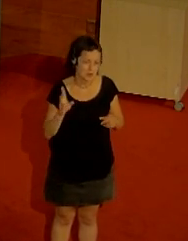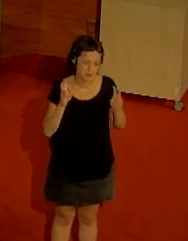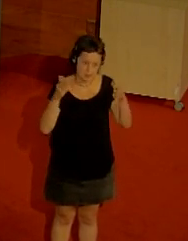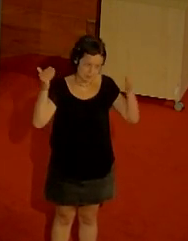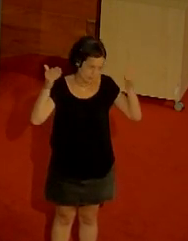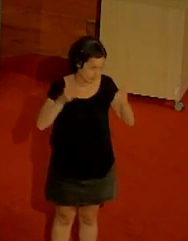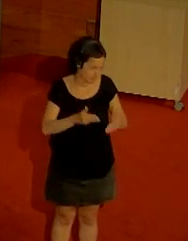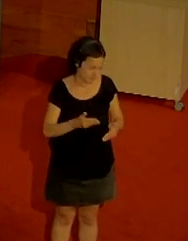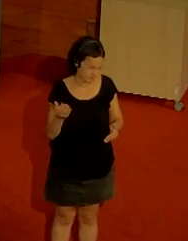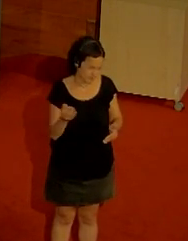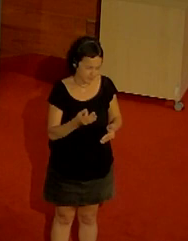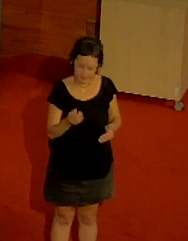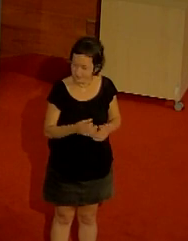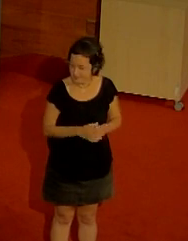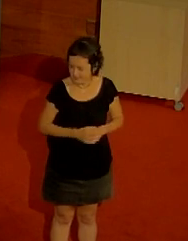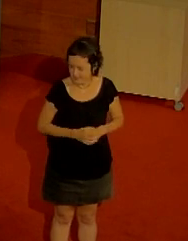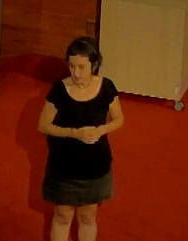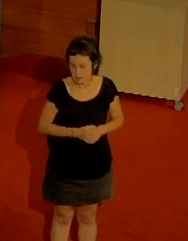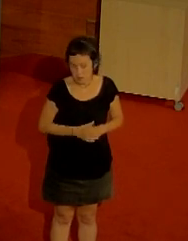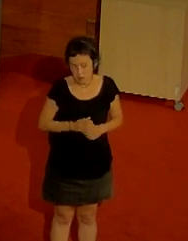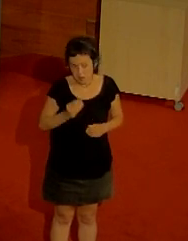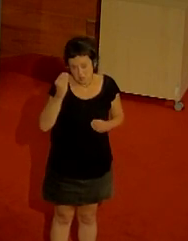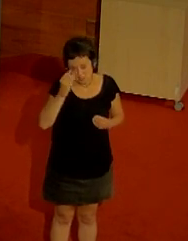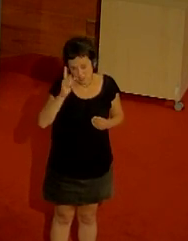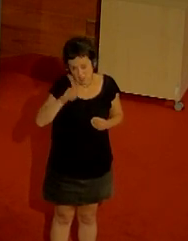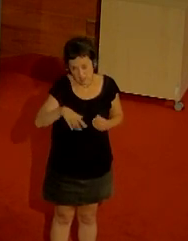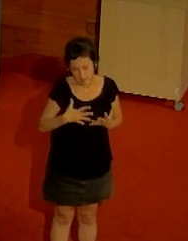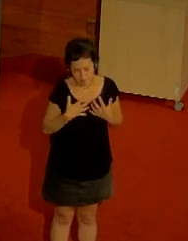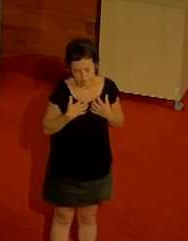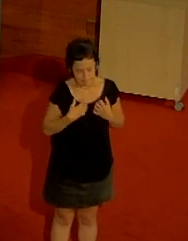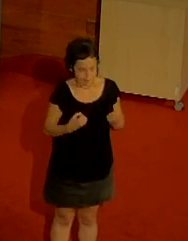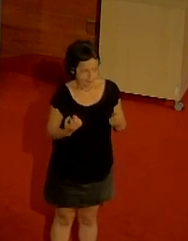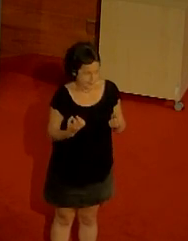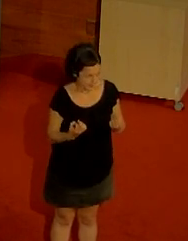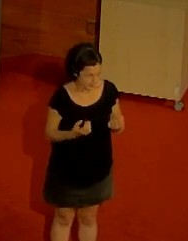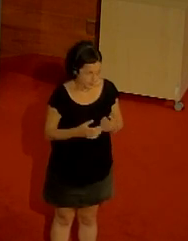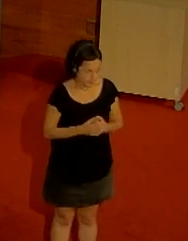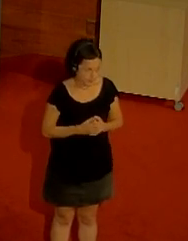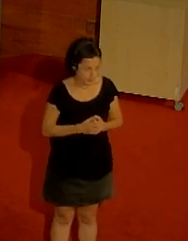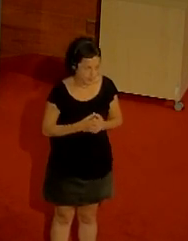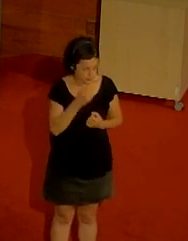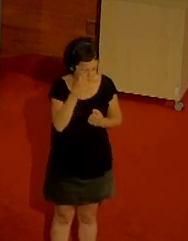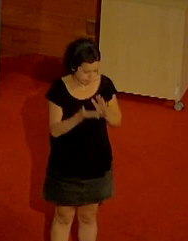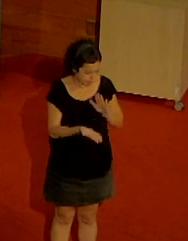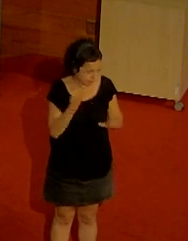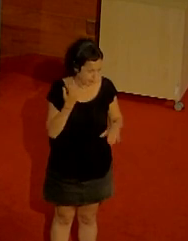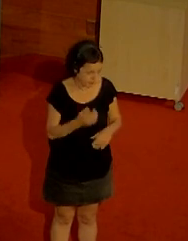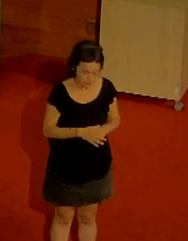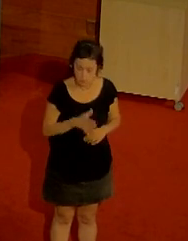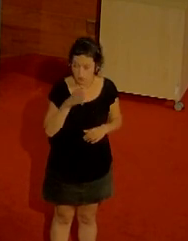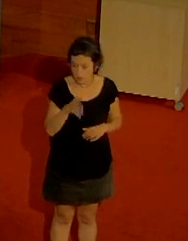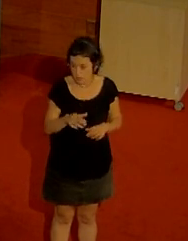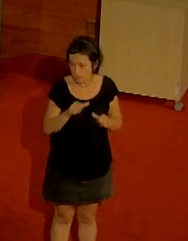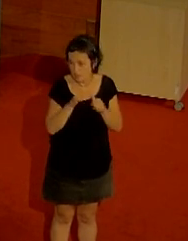luego, y hay que atreverse, supongo, también, ¿no? Por eso también que os he enseñado otras maneras de contar las migraciones y compañeros y compañeras